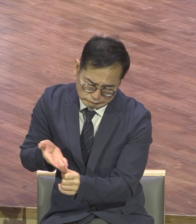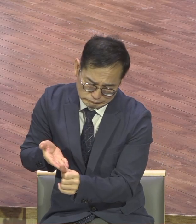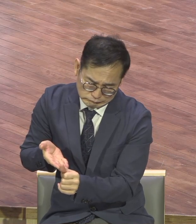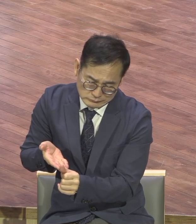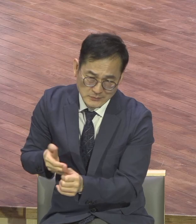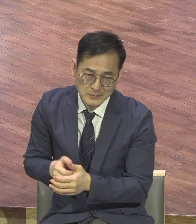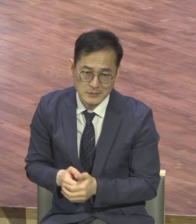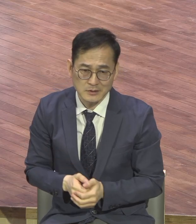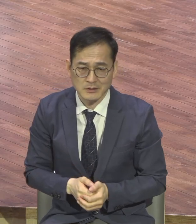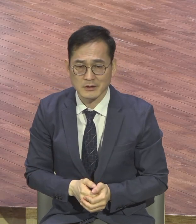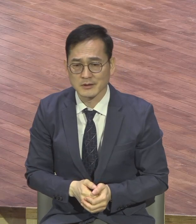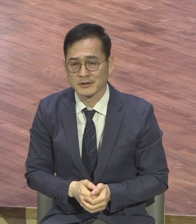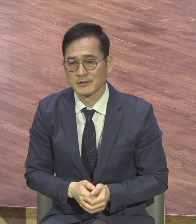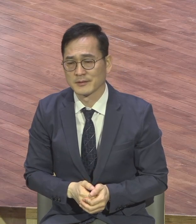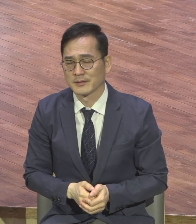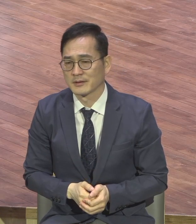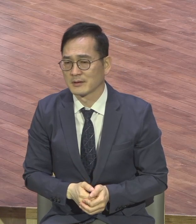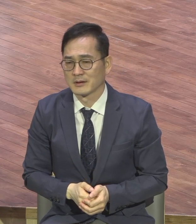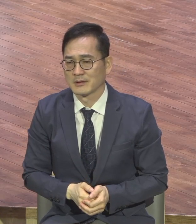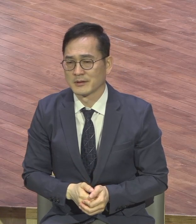이스라엘이